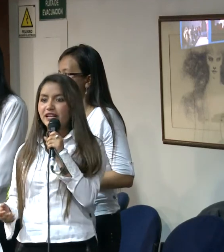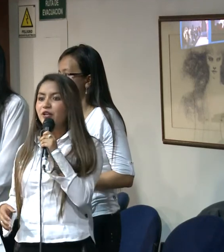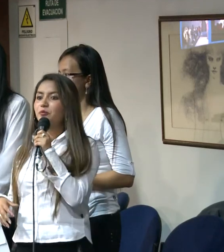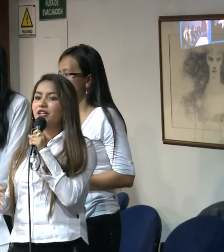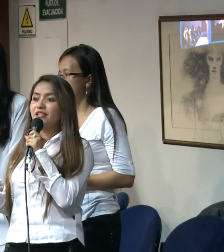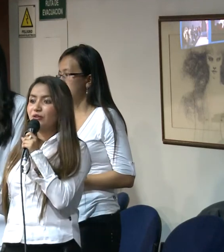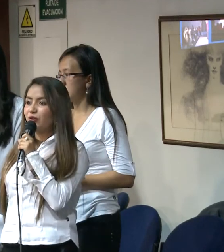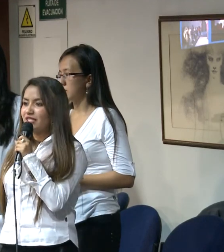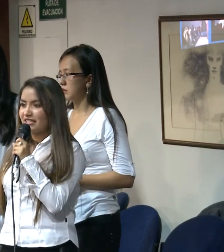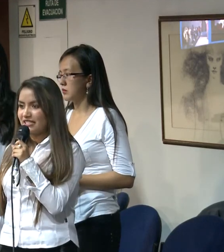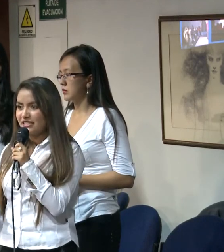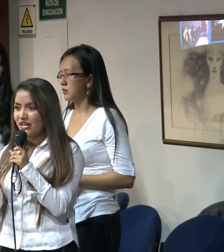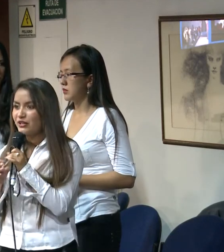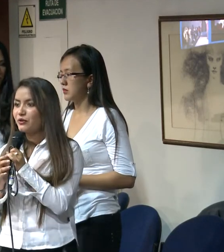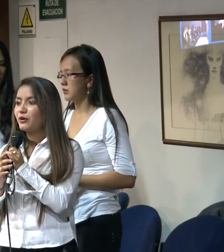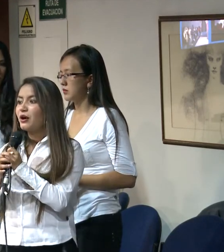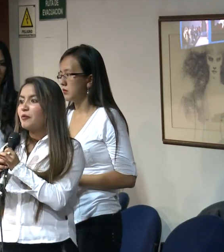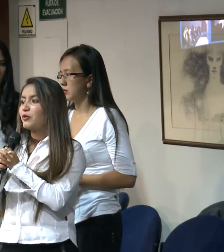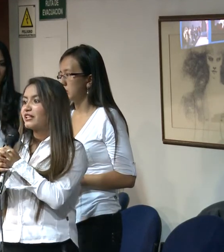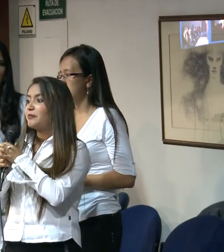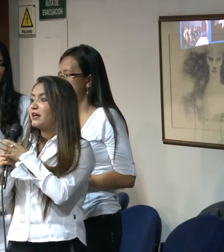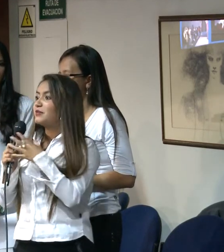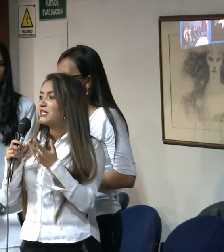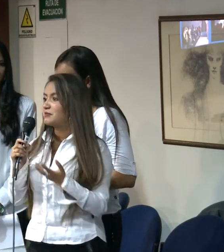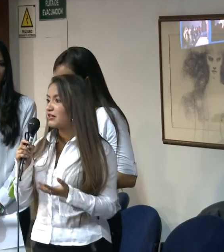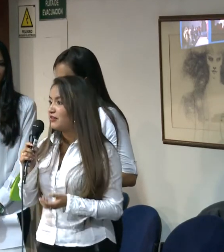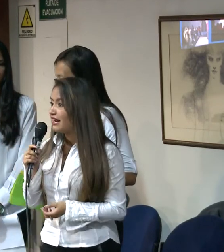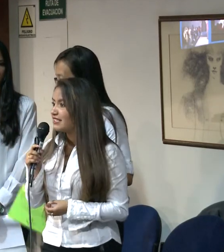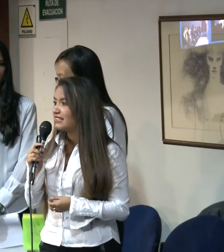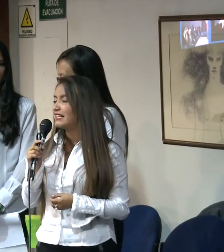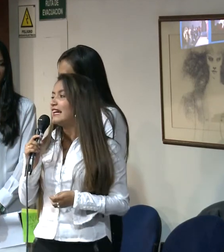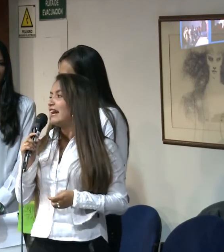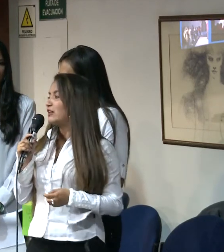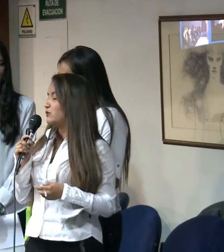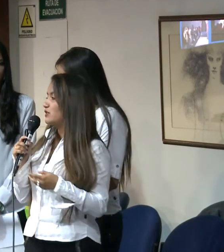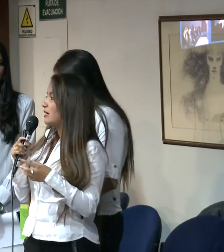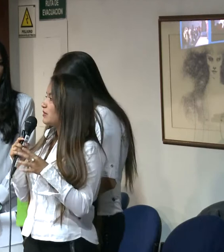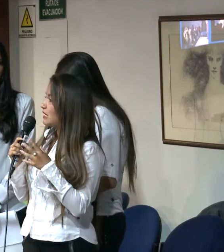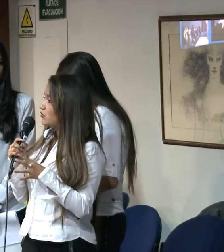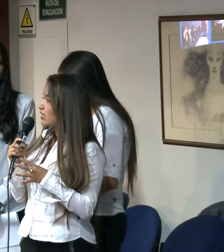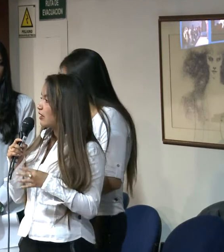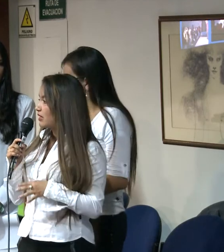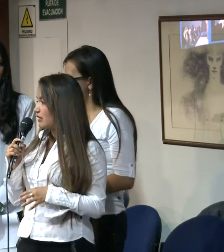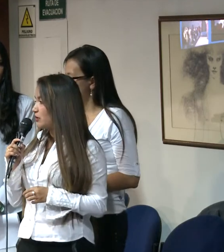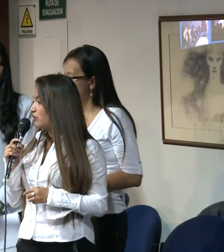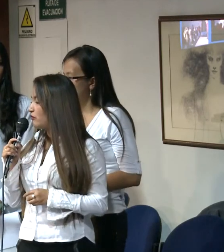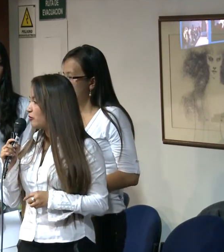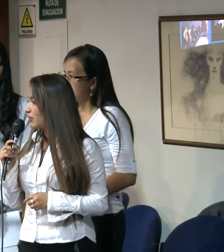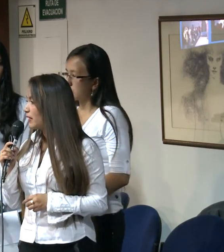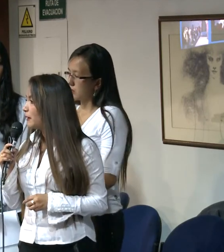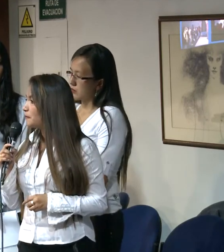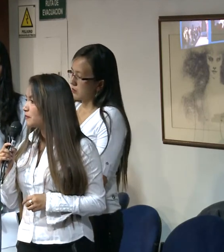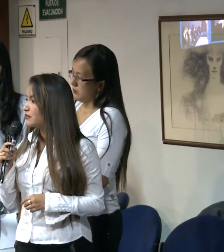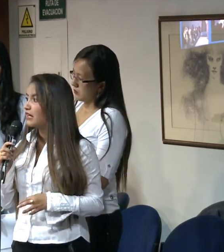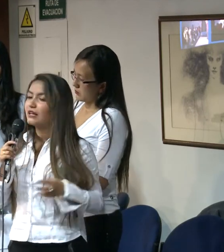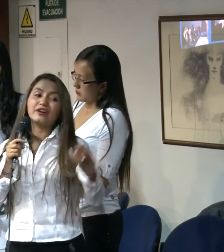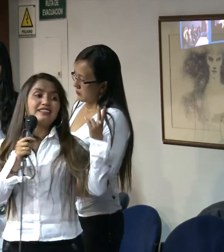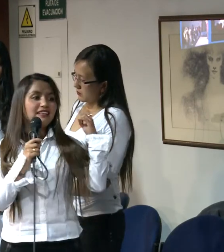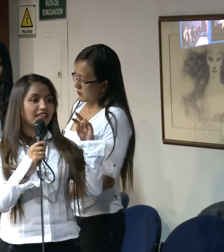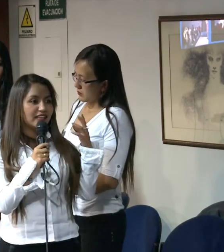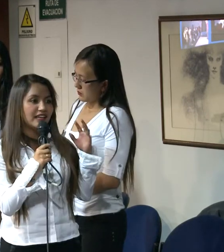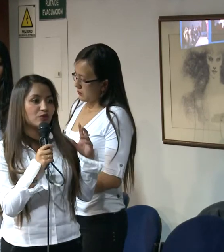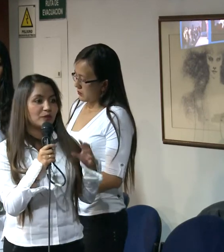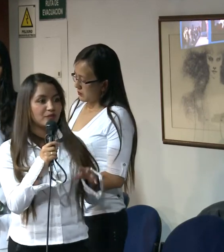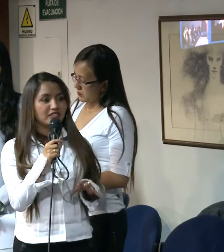ir al planetario porque entiendo lo que están diciendo, porque para mí es más fácil. Entonces ya empezamos a cambiar también una forma de lo